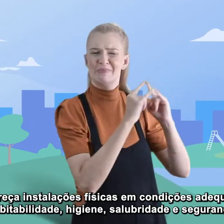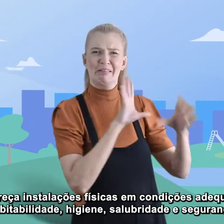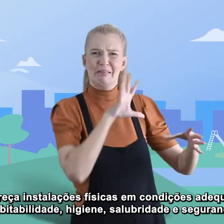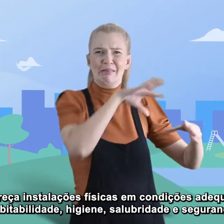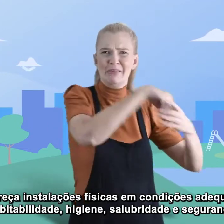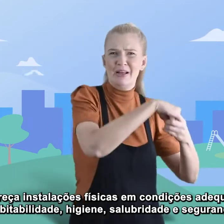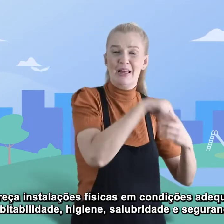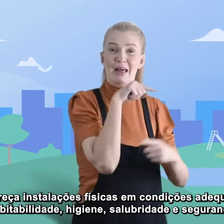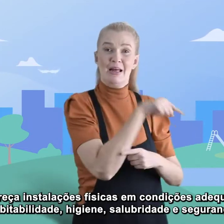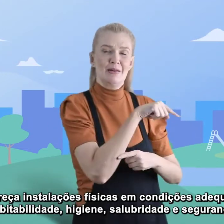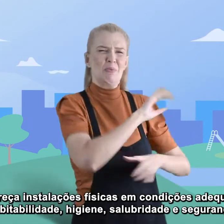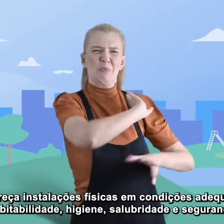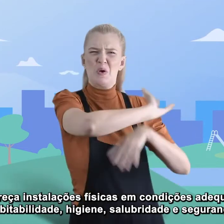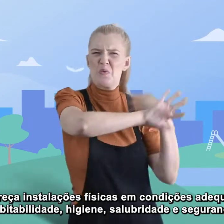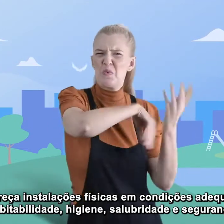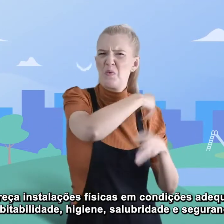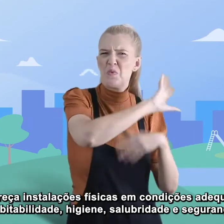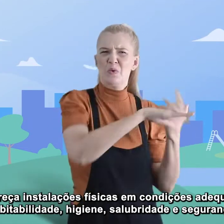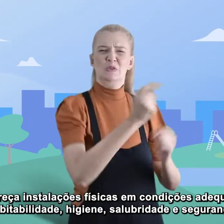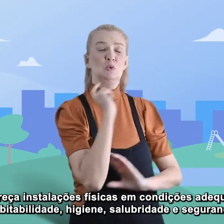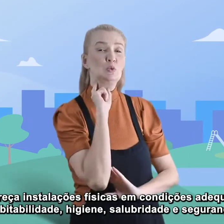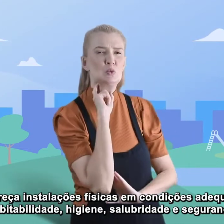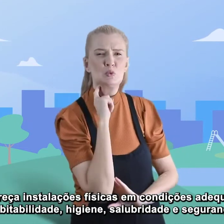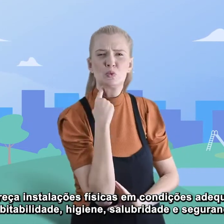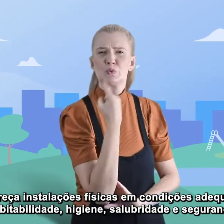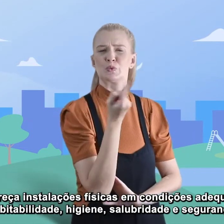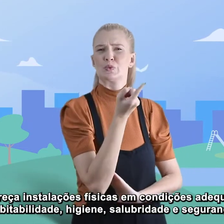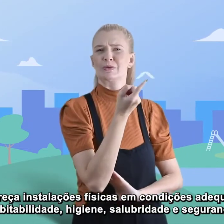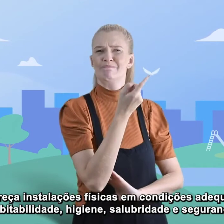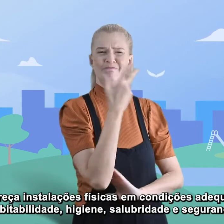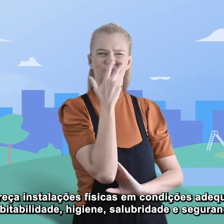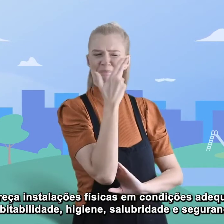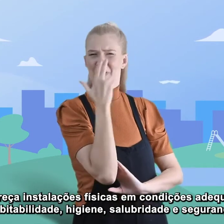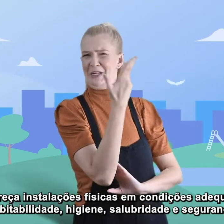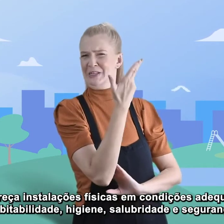de habitabilidade, higiene, salubridade e segurança.